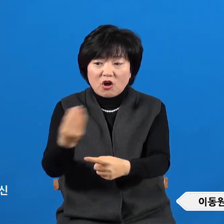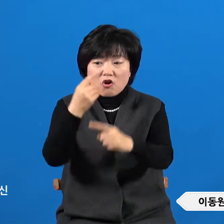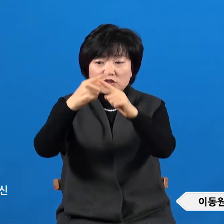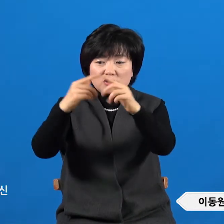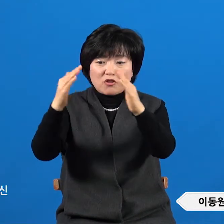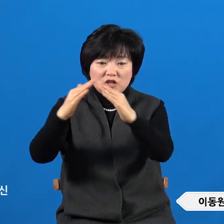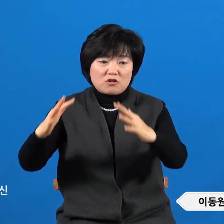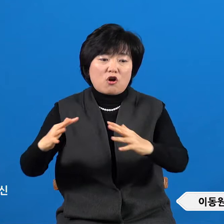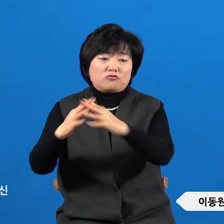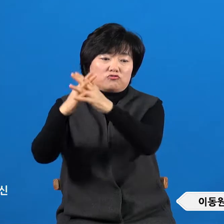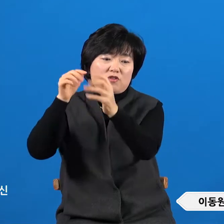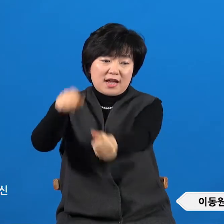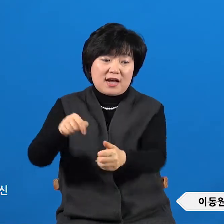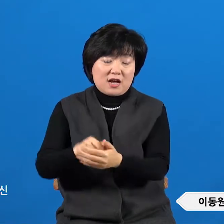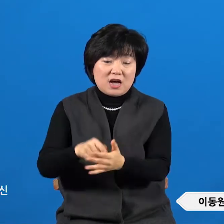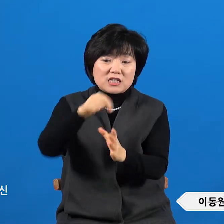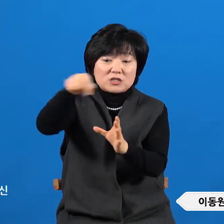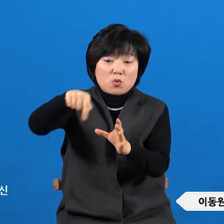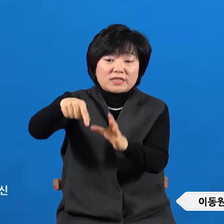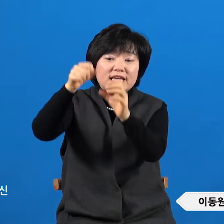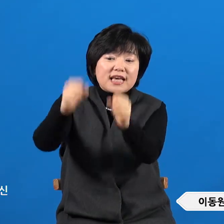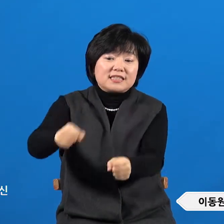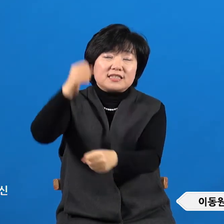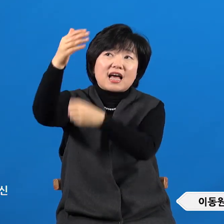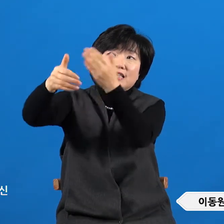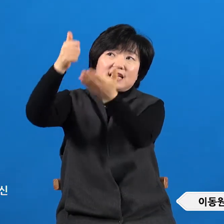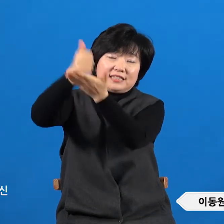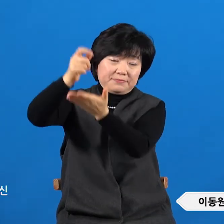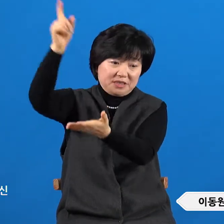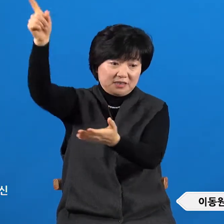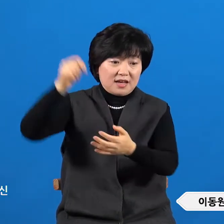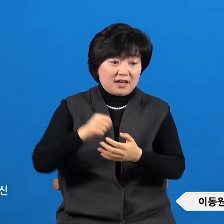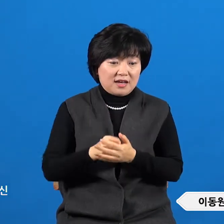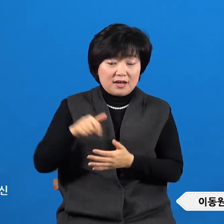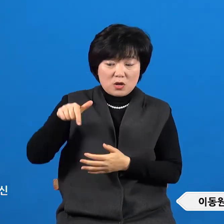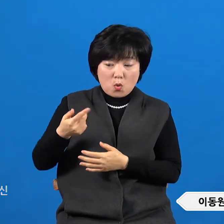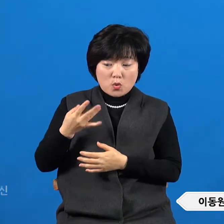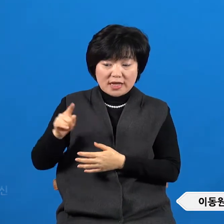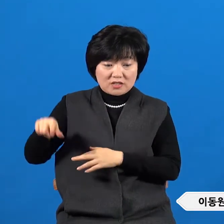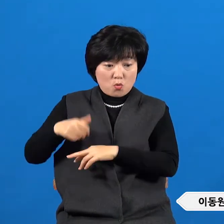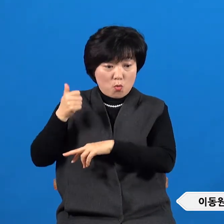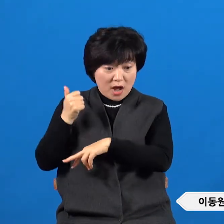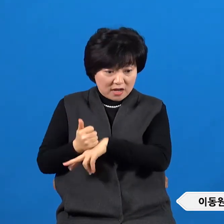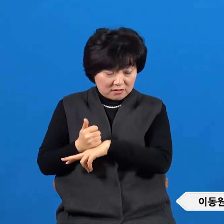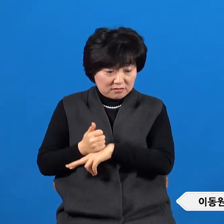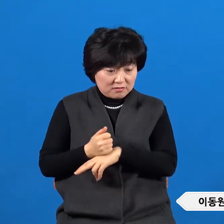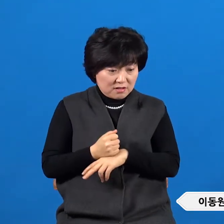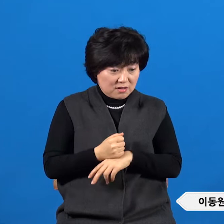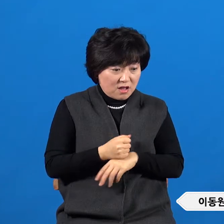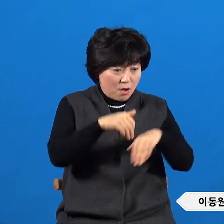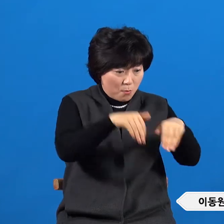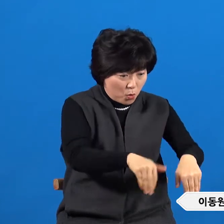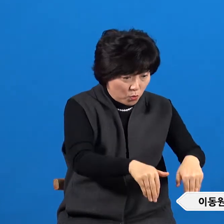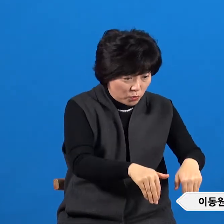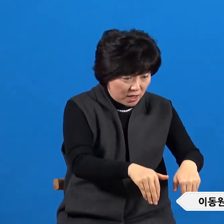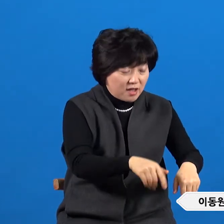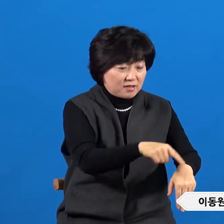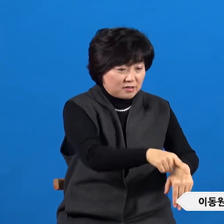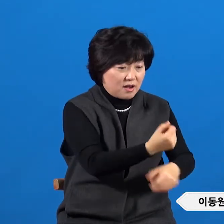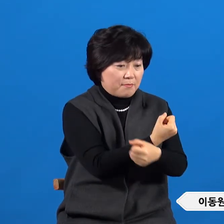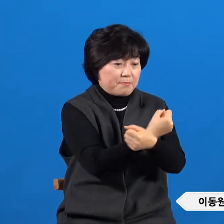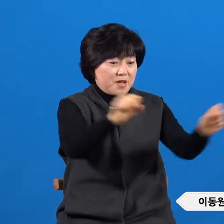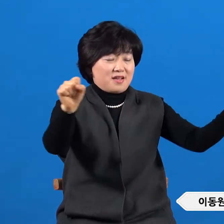그는 예루살렘에 계신 하나님이시라. 고레스는 이제 포로되었던 그 자리에서 자유함을 얻은